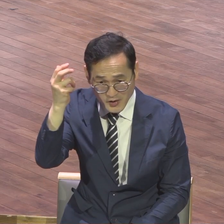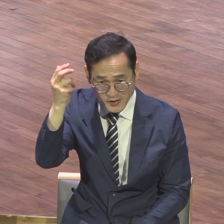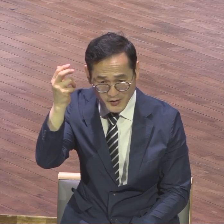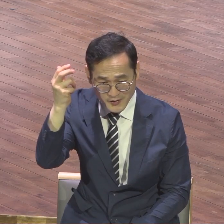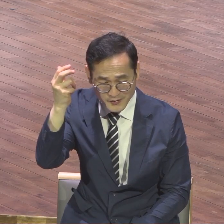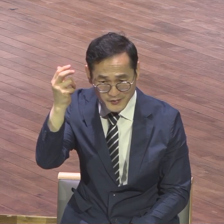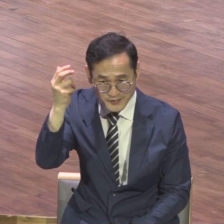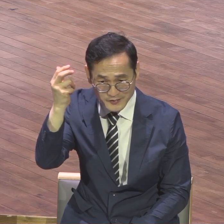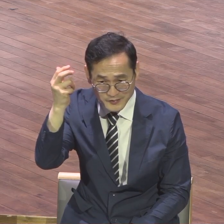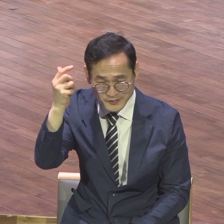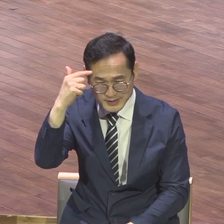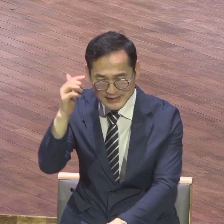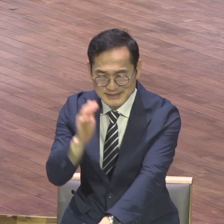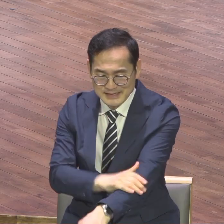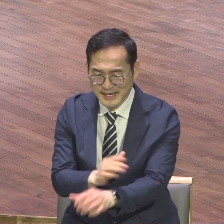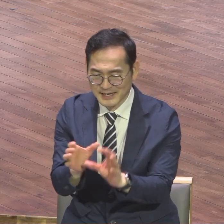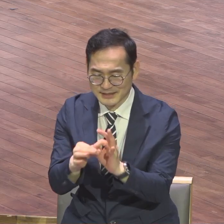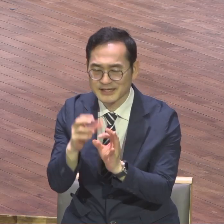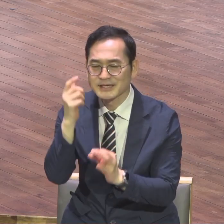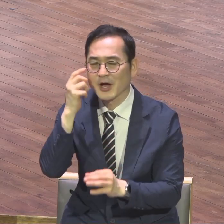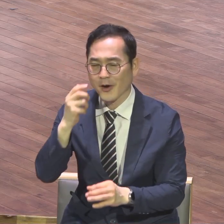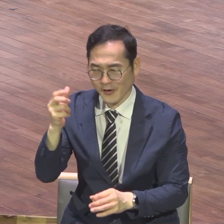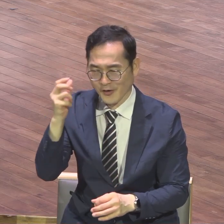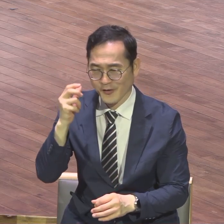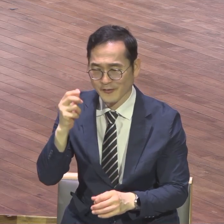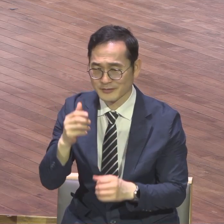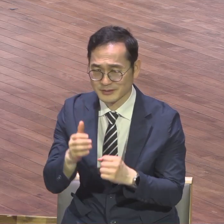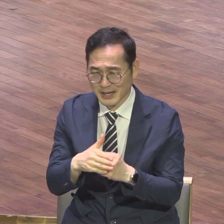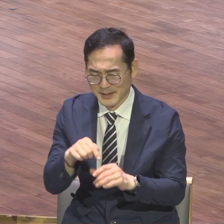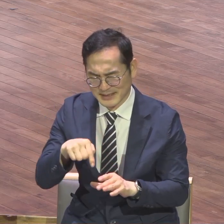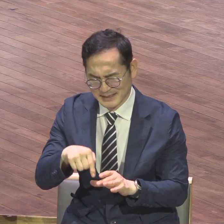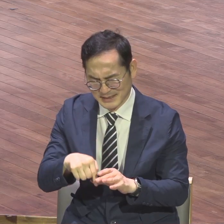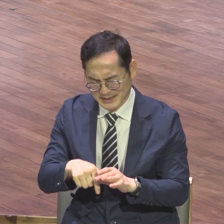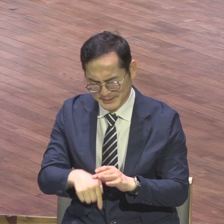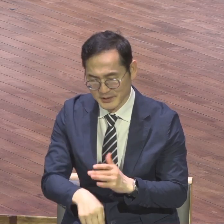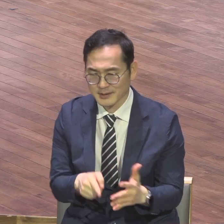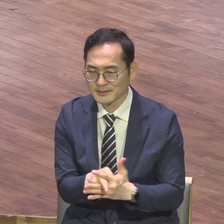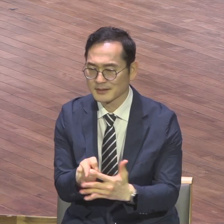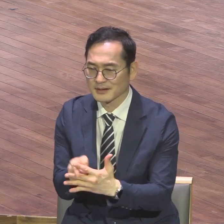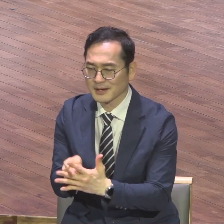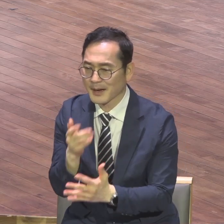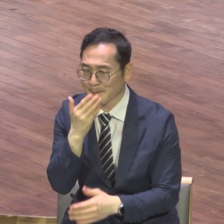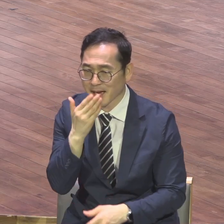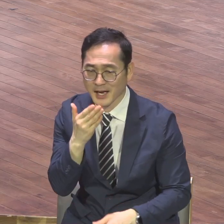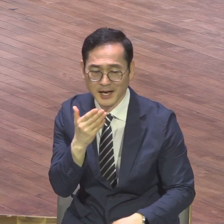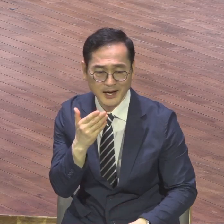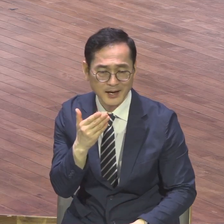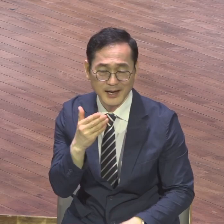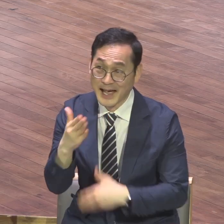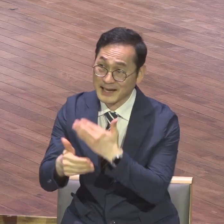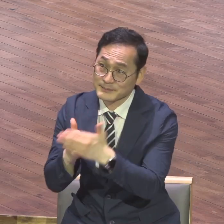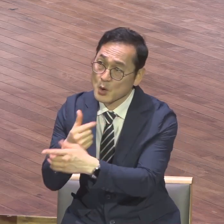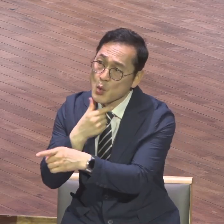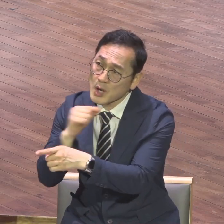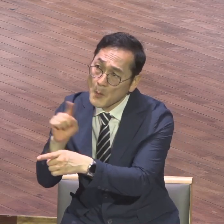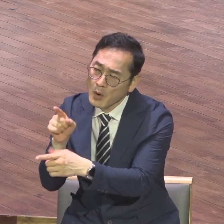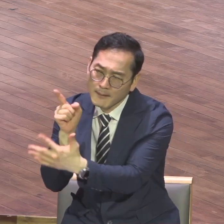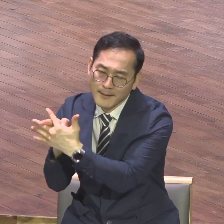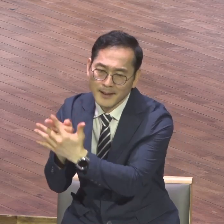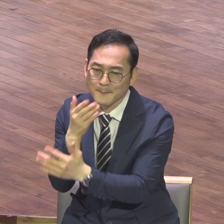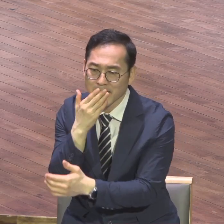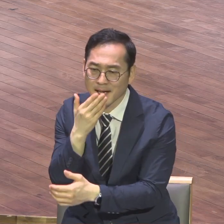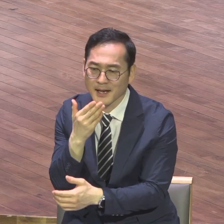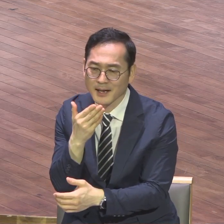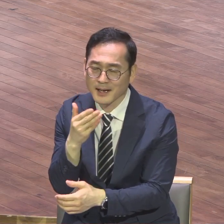때문에 이 하나님의 깊은 것까지도 통달한다 그랬어요. 하나님 깊은 것도 다 알 정도 하나님이 우리에게 주시는